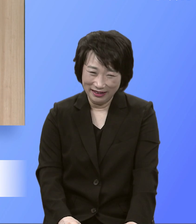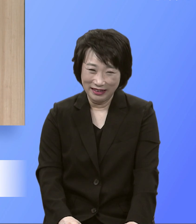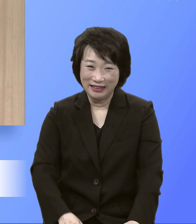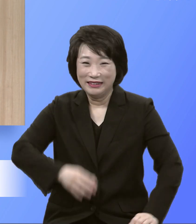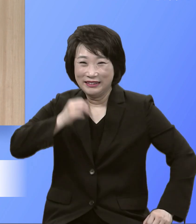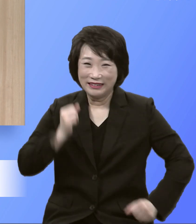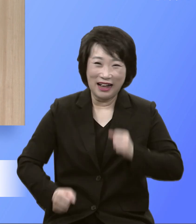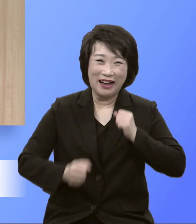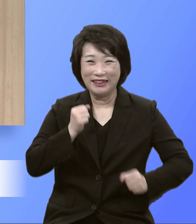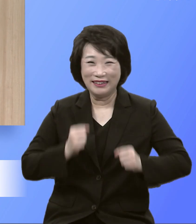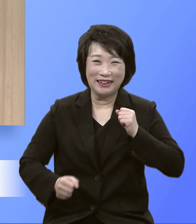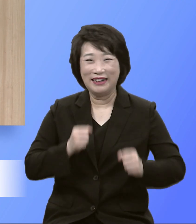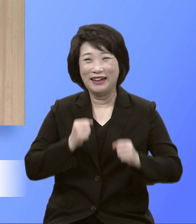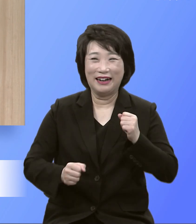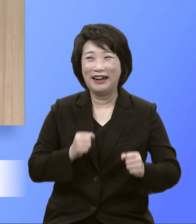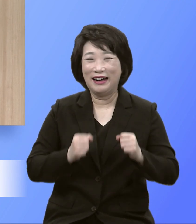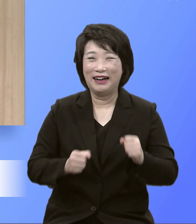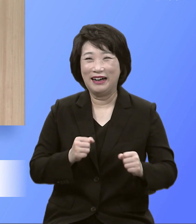달려갑니다.